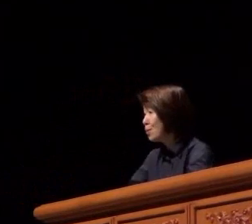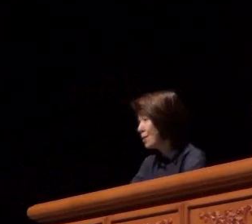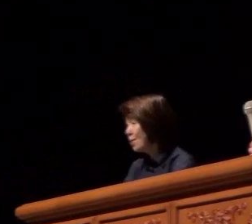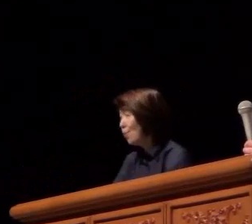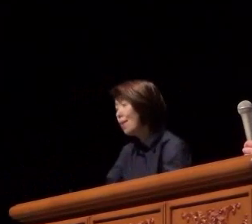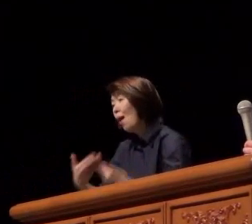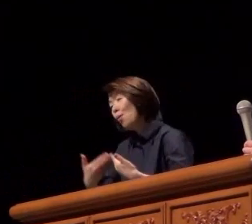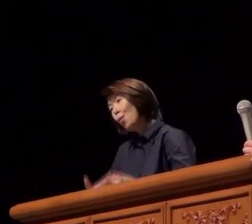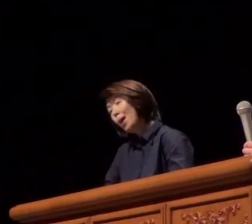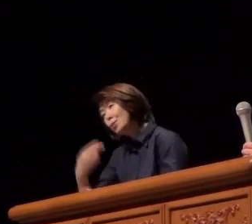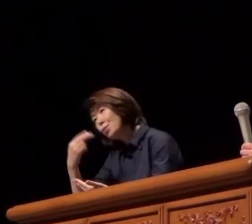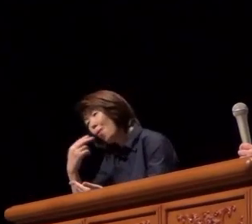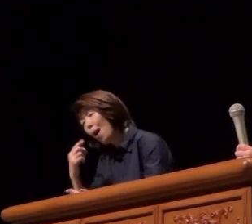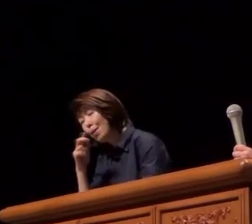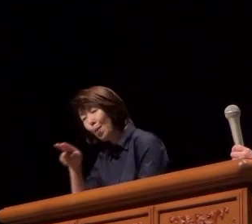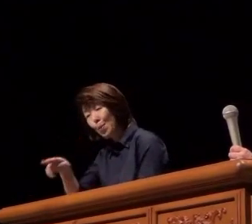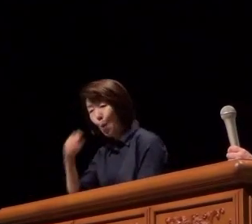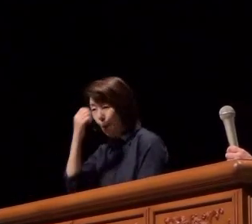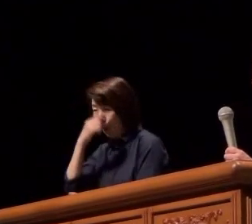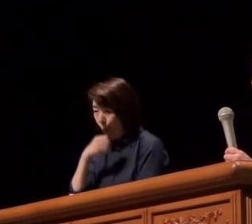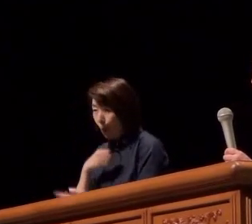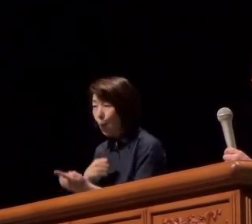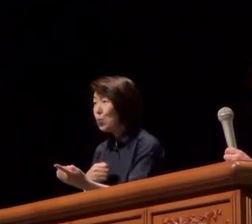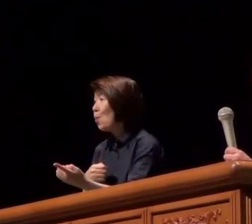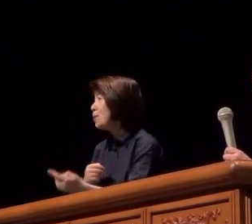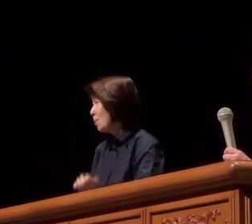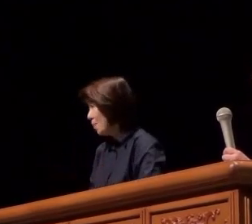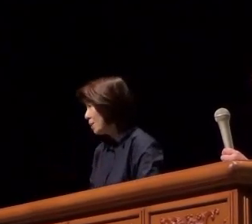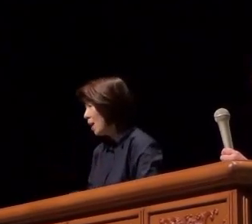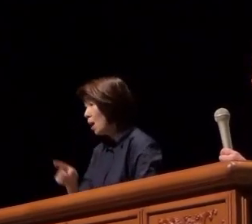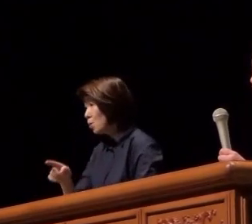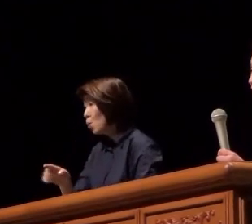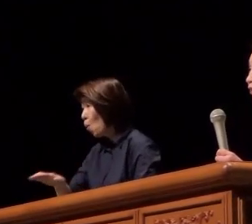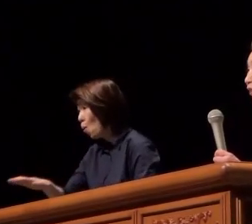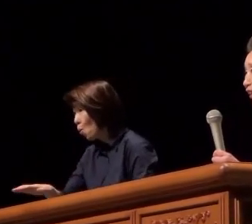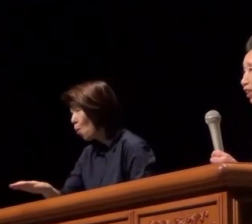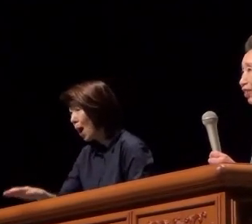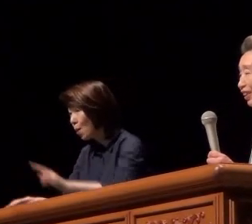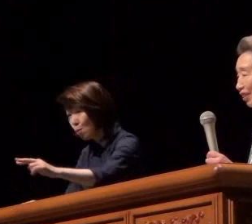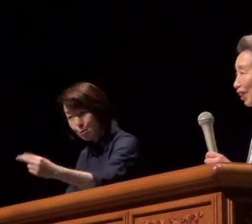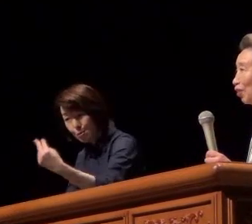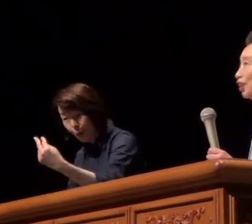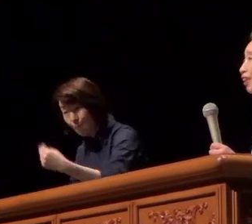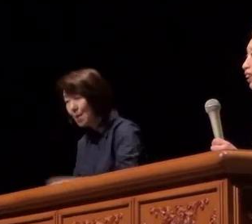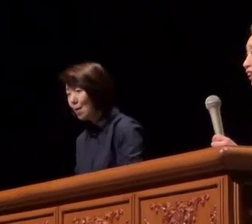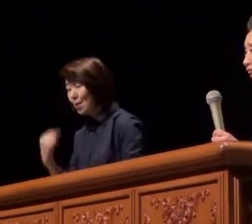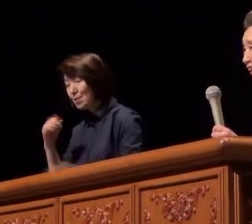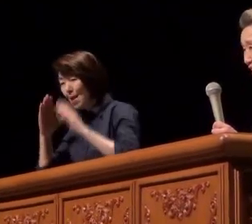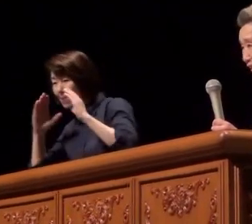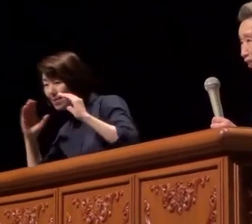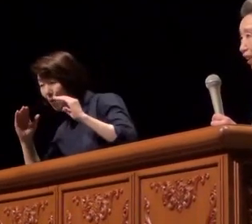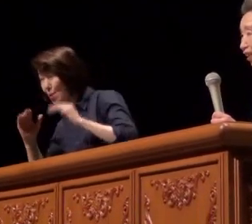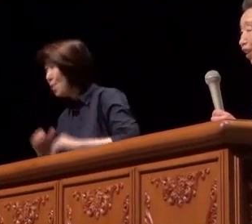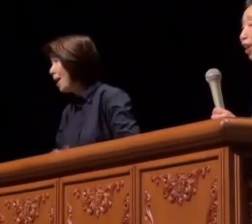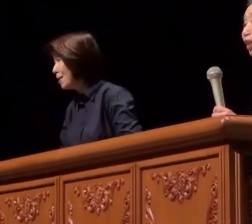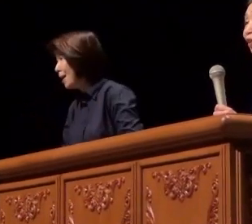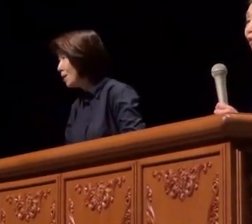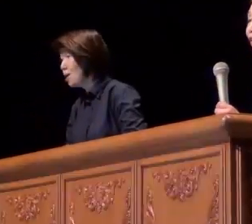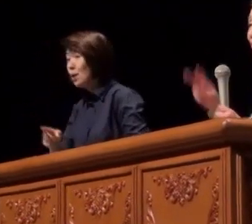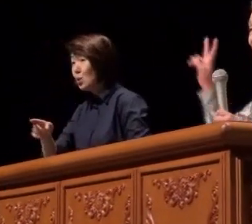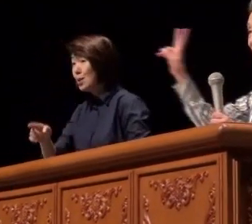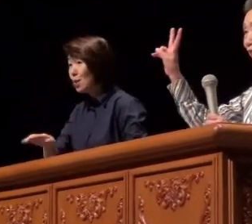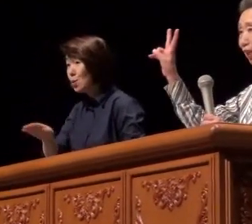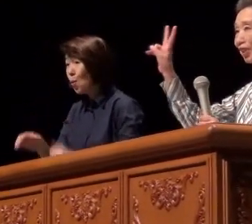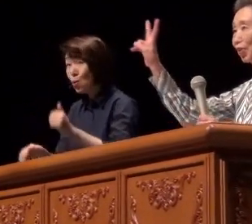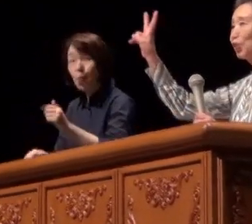べている子がいたから関心だなと思って見たんですよね。で、そのうちにその子がこっちを見たんで、私はにっこり笑ってるんです。そしたらね、